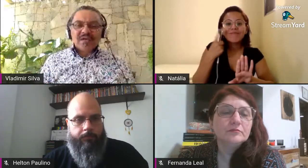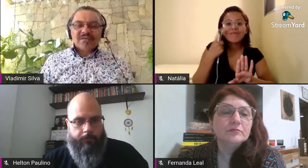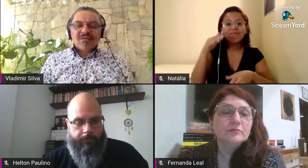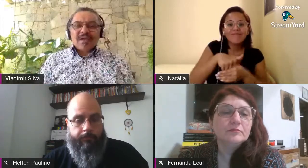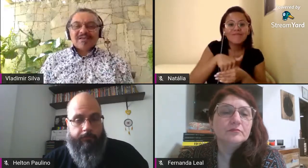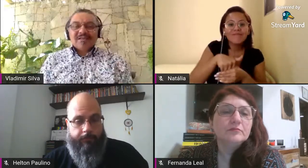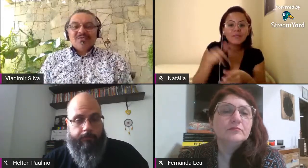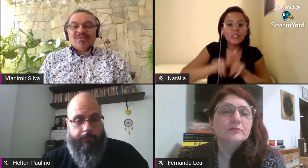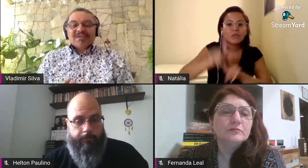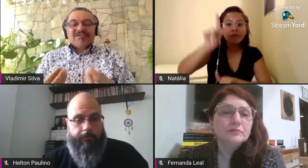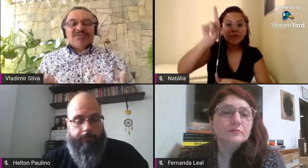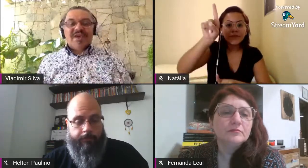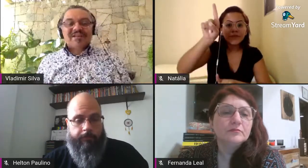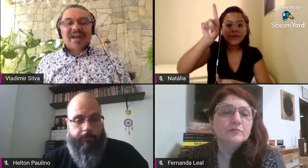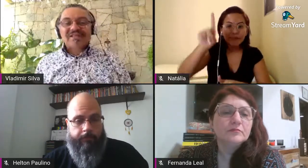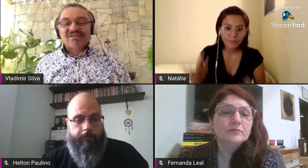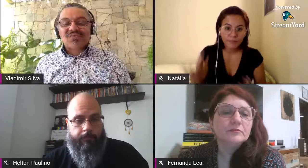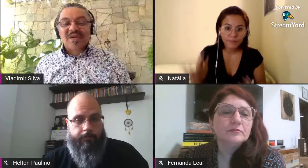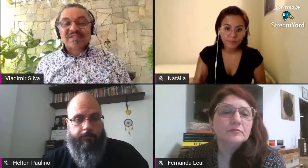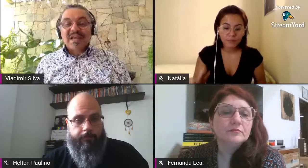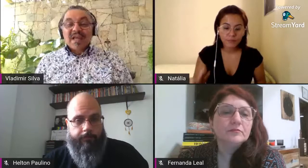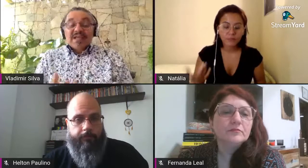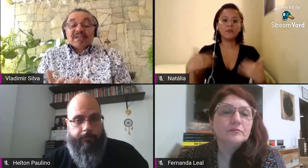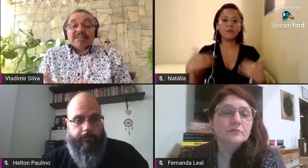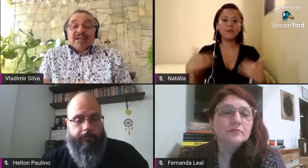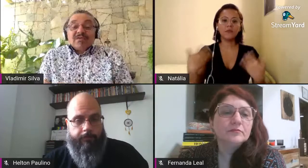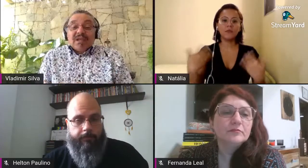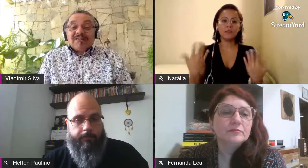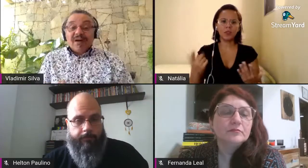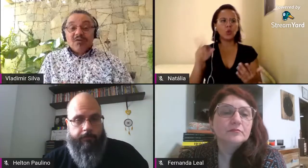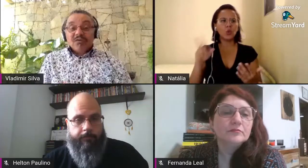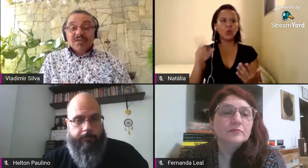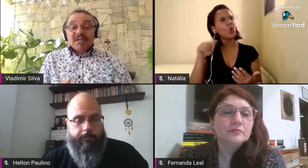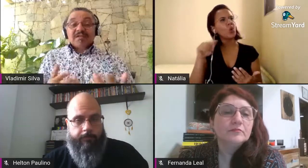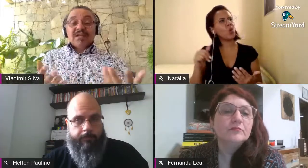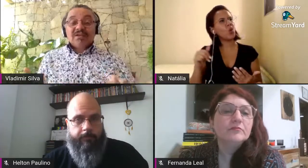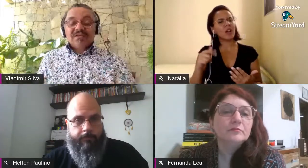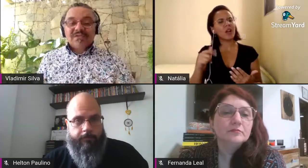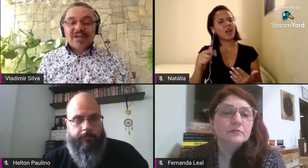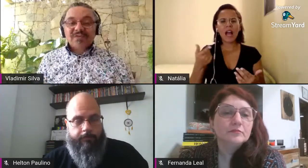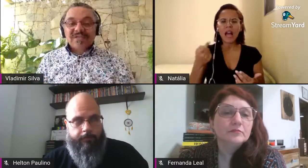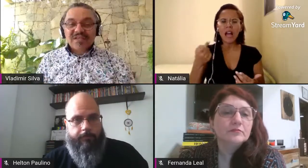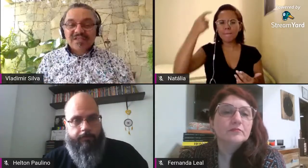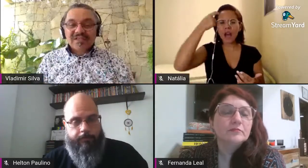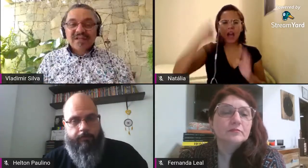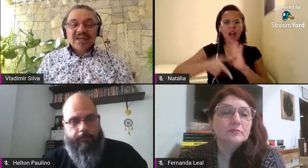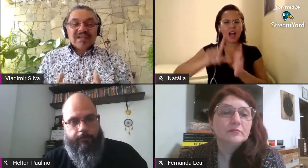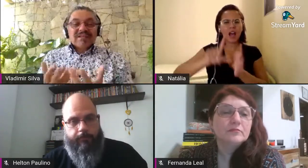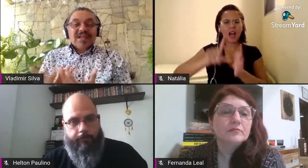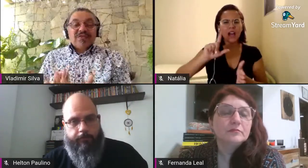disso antes? Como é que nunca se foi atrás disso antes? E esse dinheiro estava onde? E esse dinheiro de fato existe? Esse dinheiro